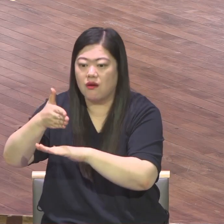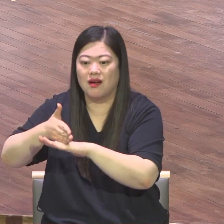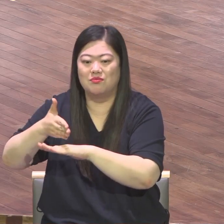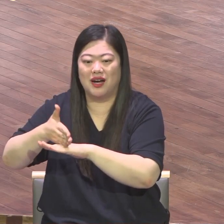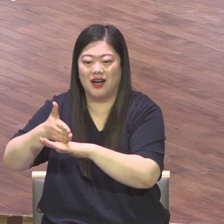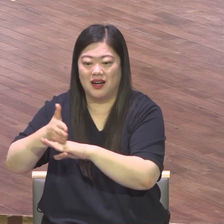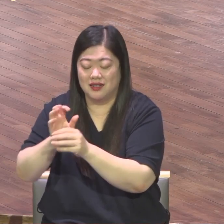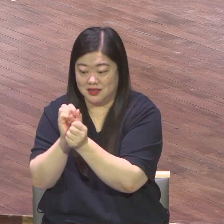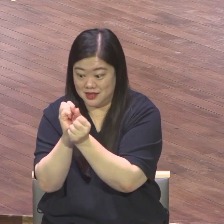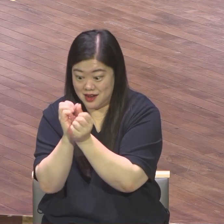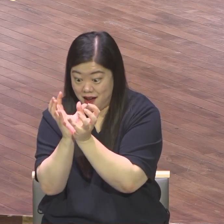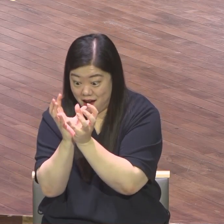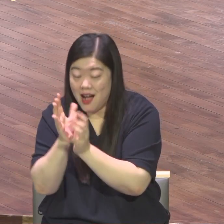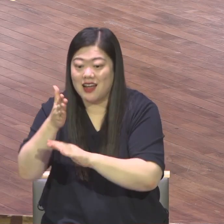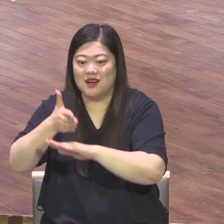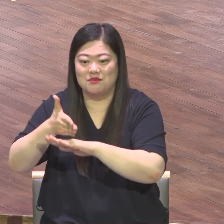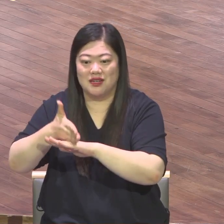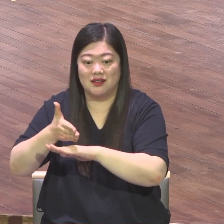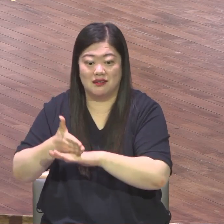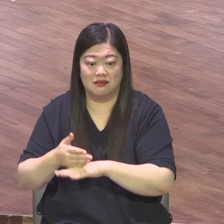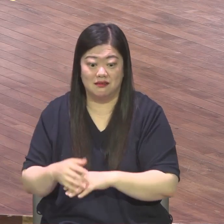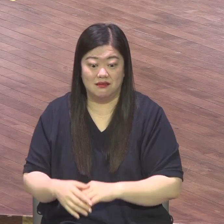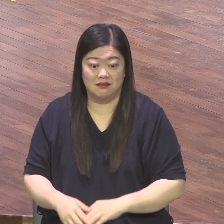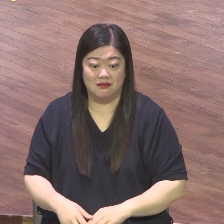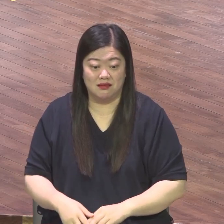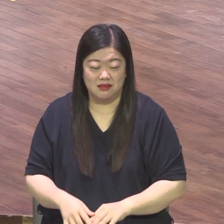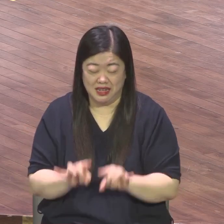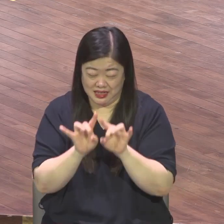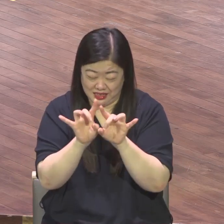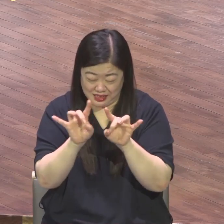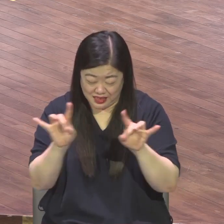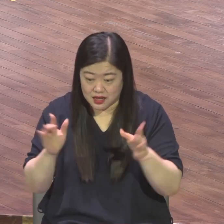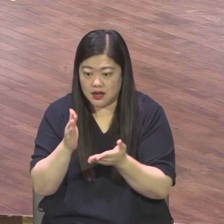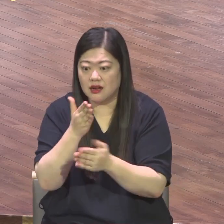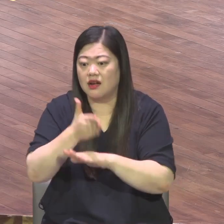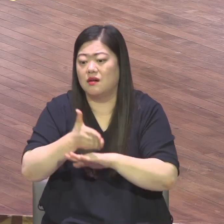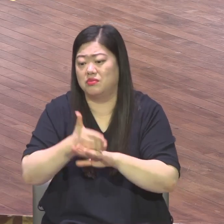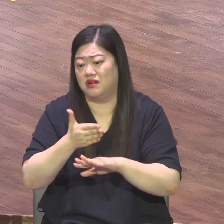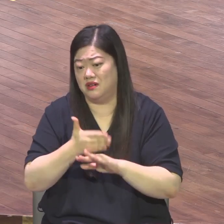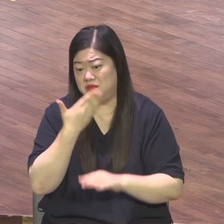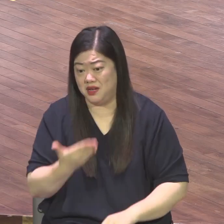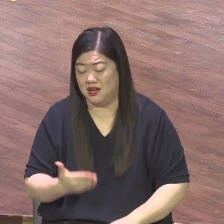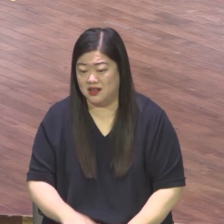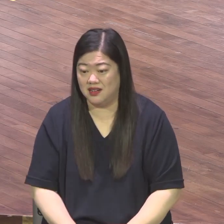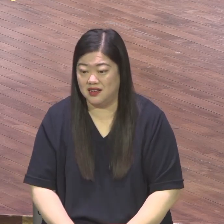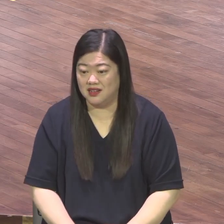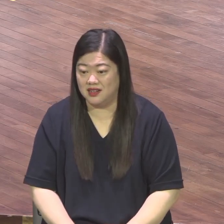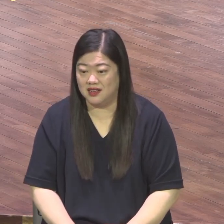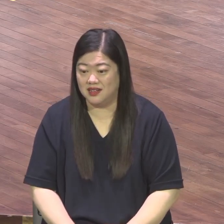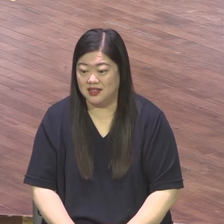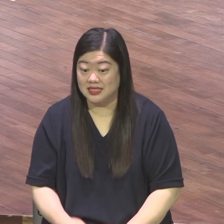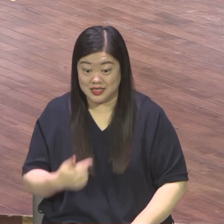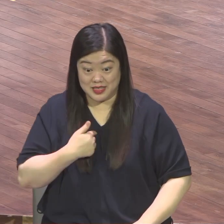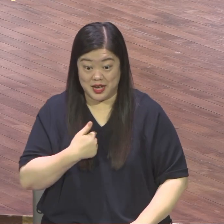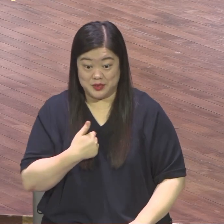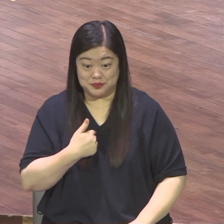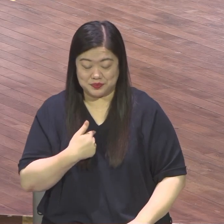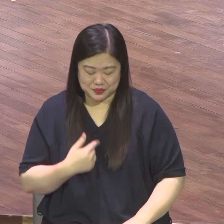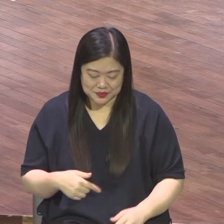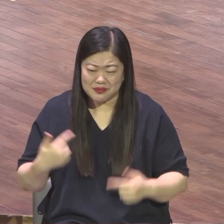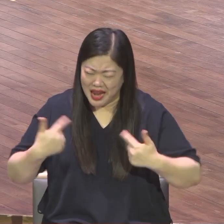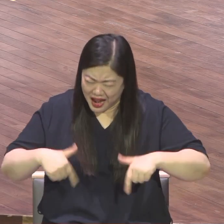감사는 감사할 수 있는 제목을 만드는 거예요. 그래서 저는 매주일 매주일 한 주는 빠지고